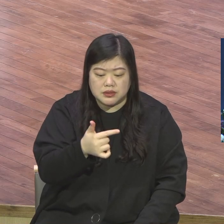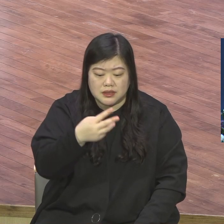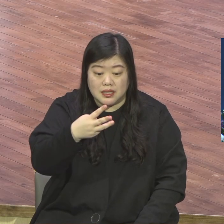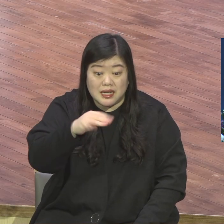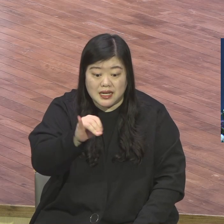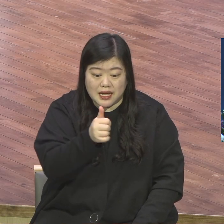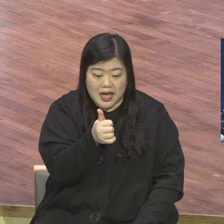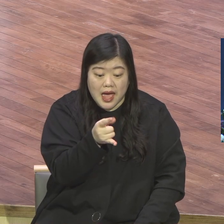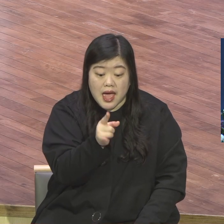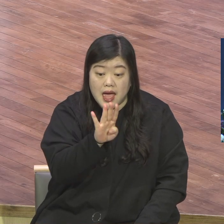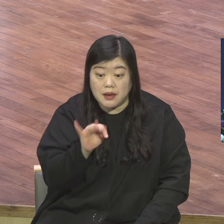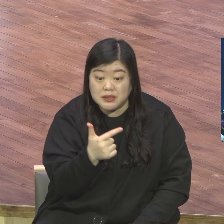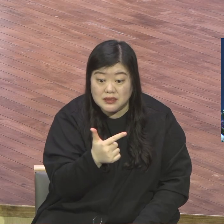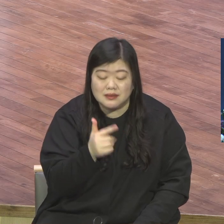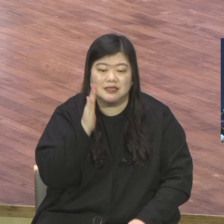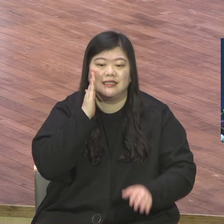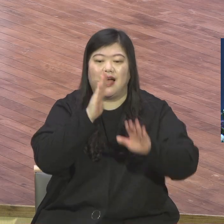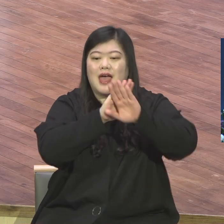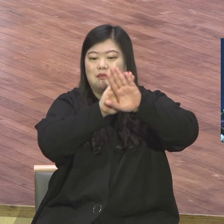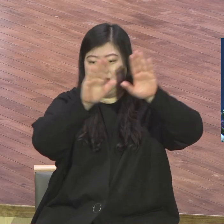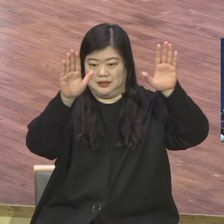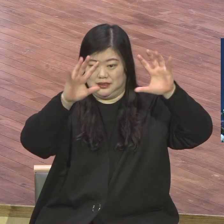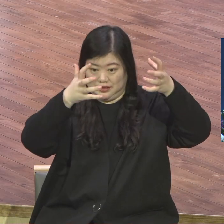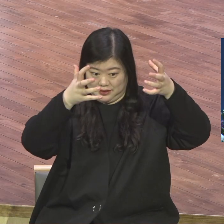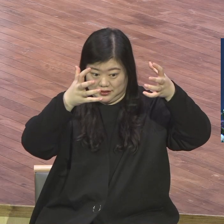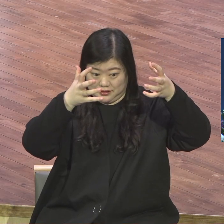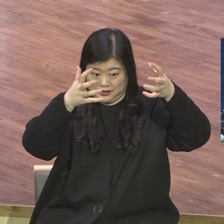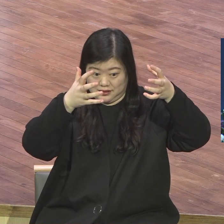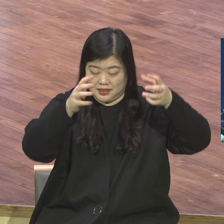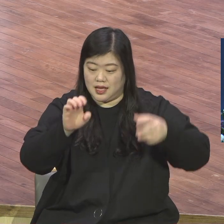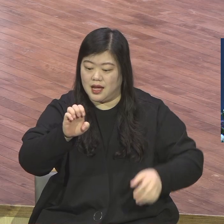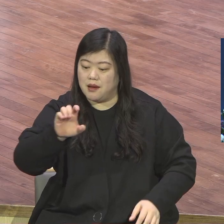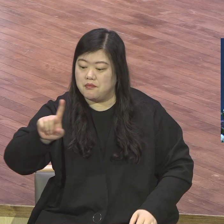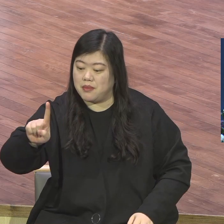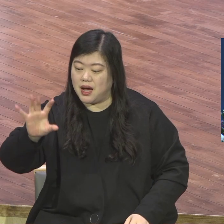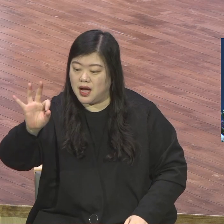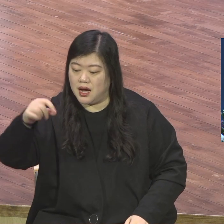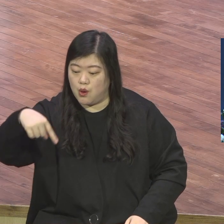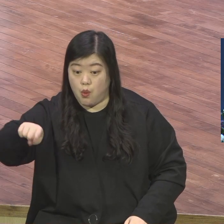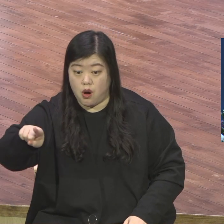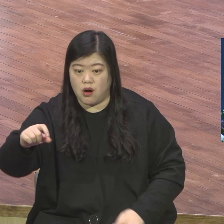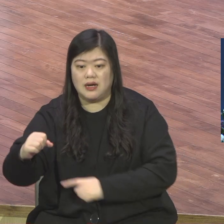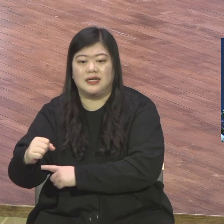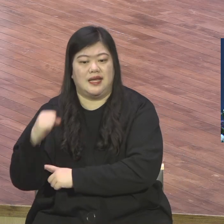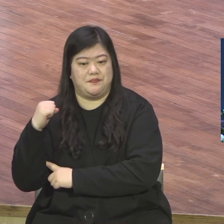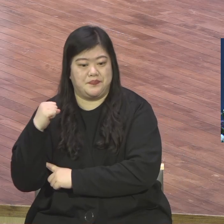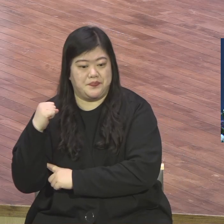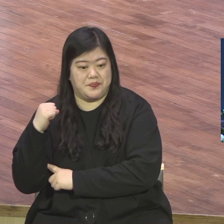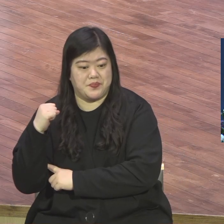위에서 주시는 힘 있기 때문에 이 땅에는